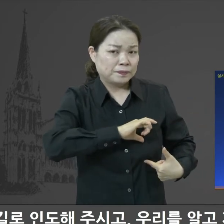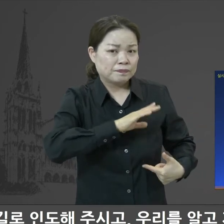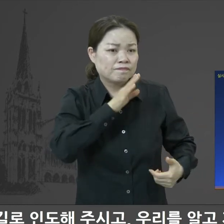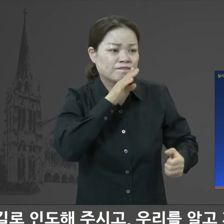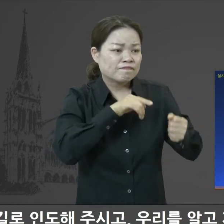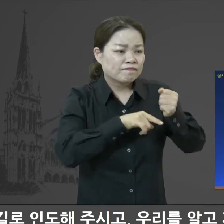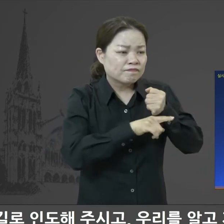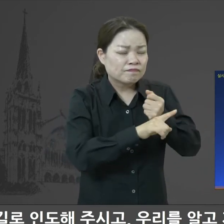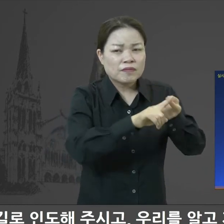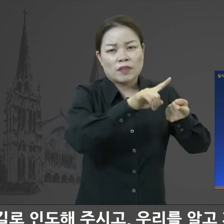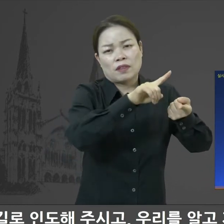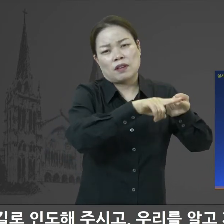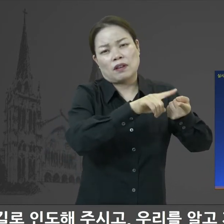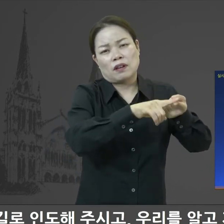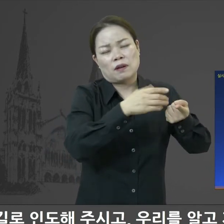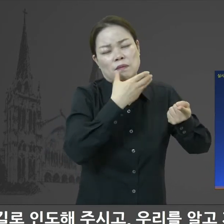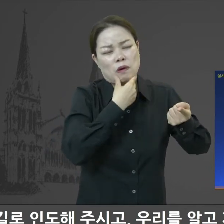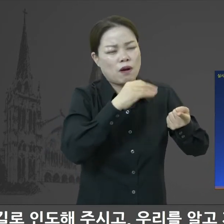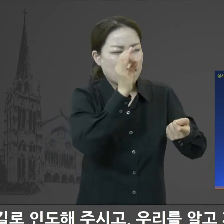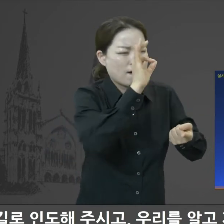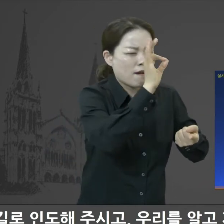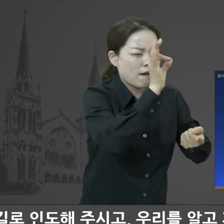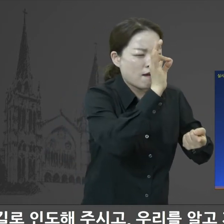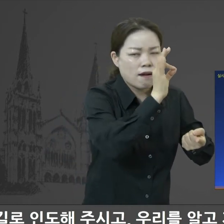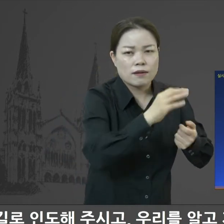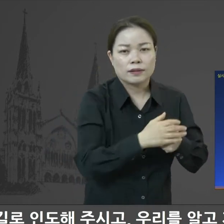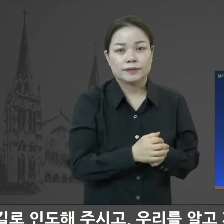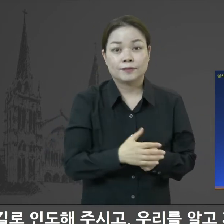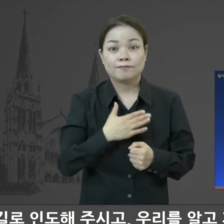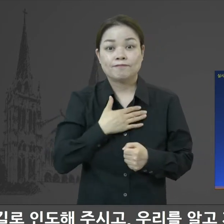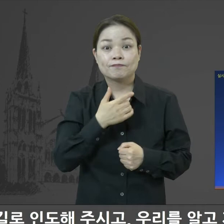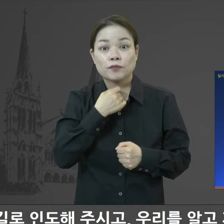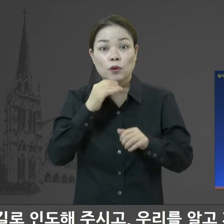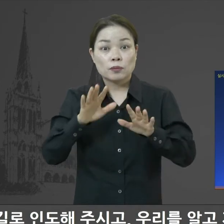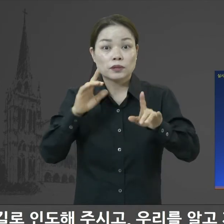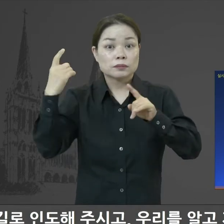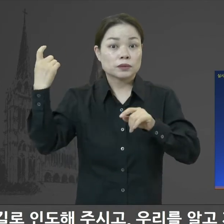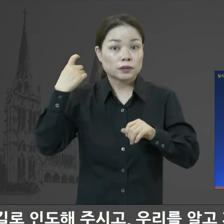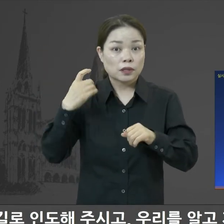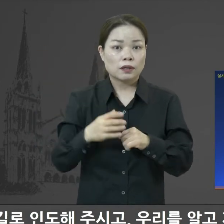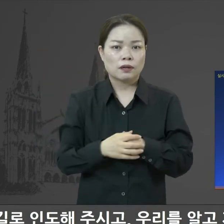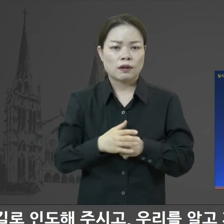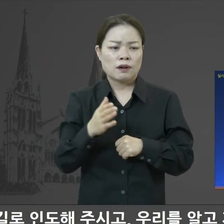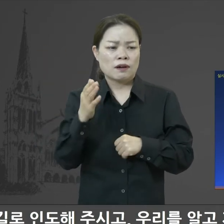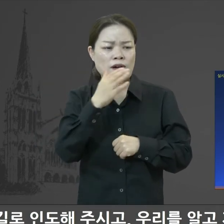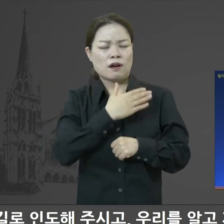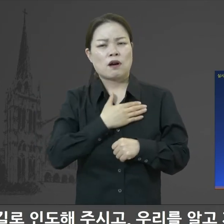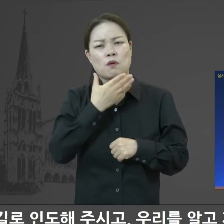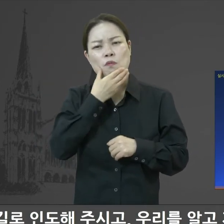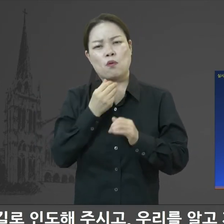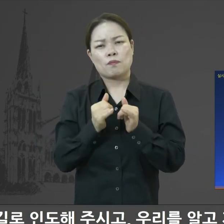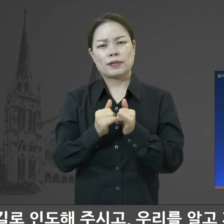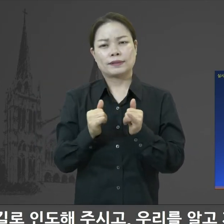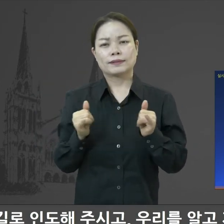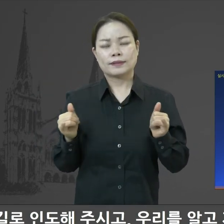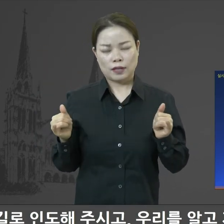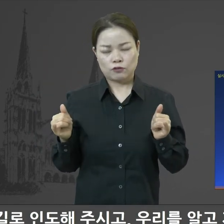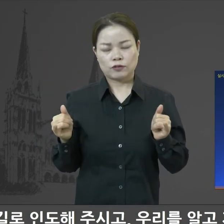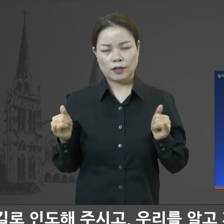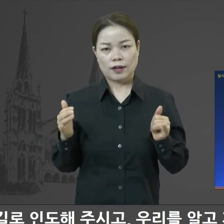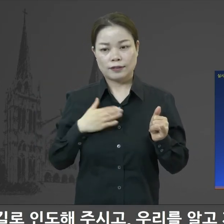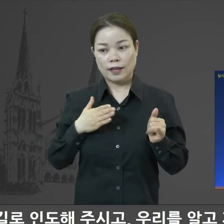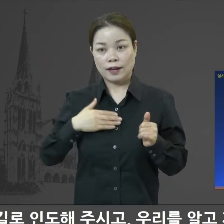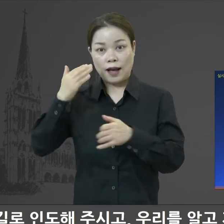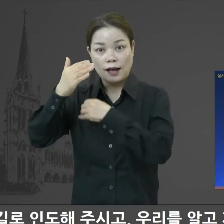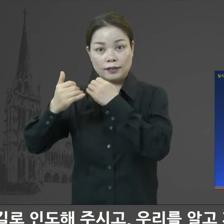지위와 존재에서 복을 찾으려고 합니다. 저는 바라기는 오늘 말씀을 들으며 내가 복받은 자이구나, 내가